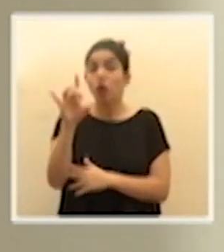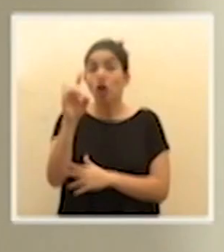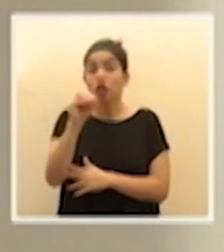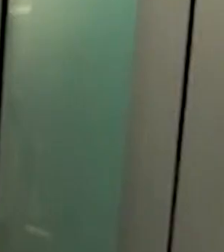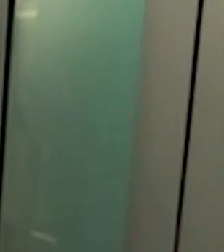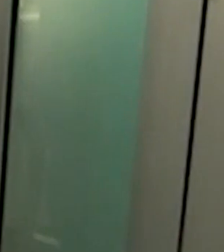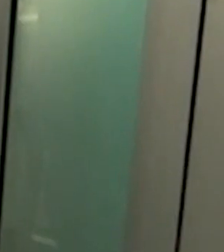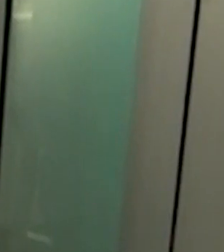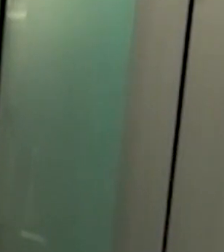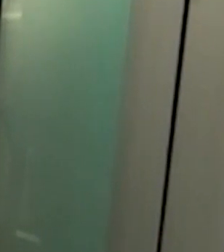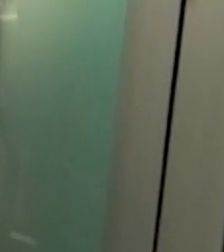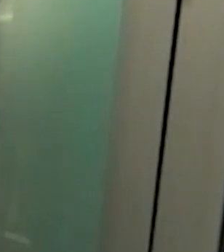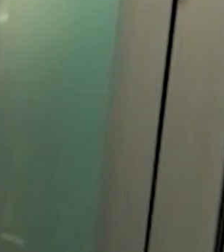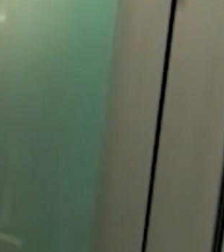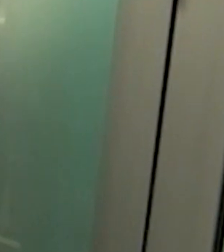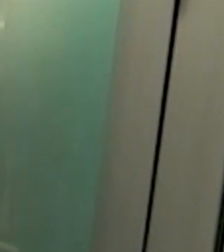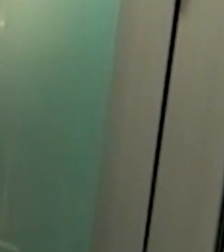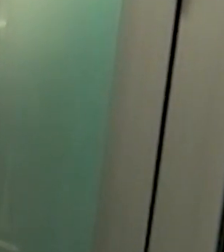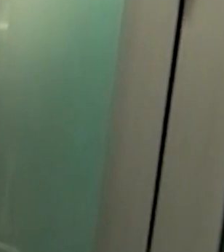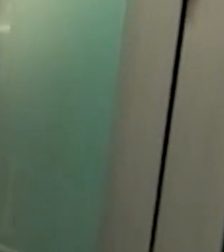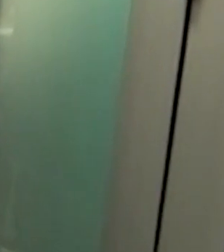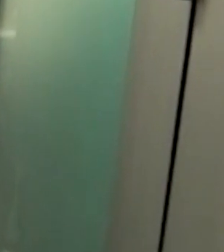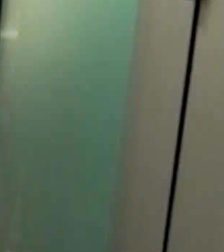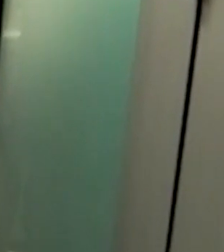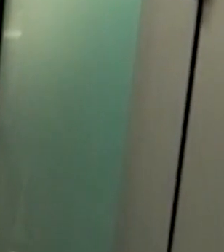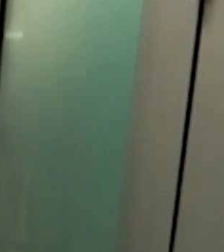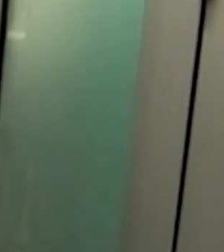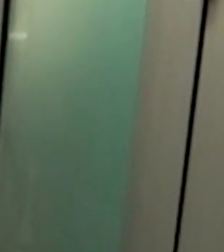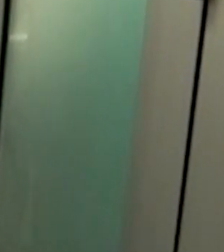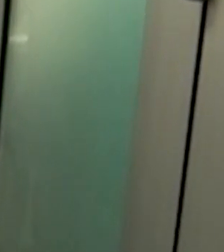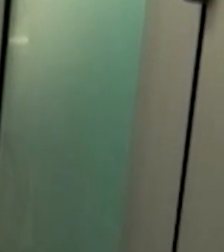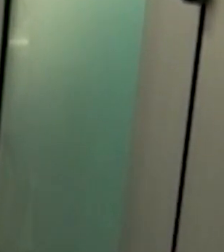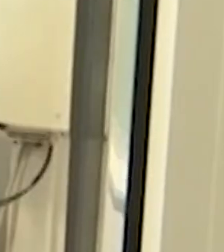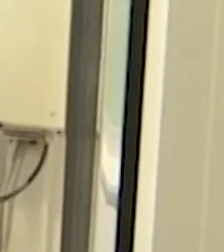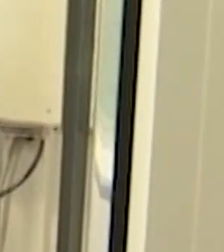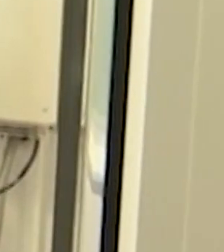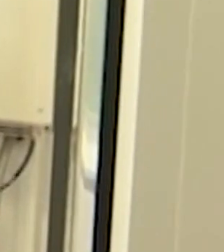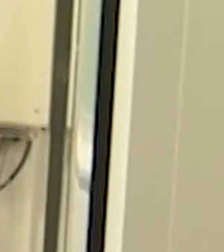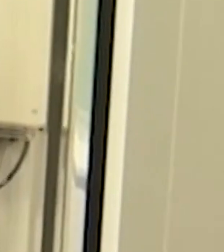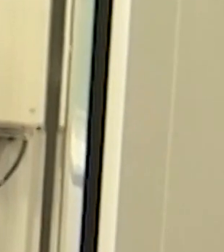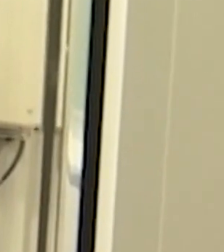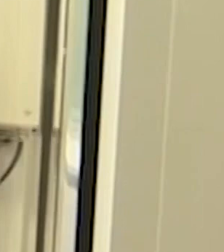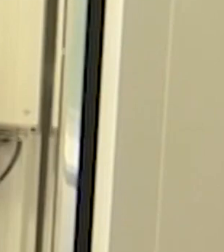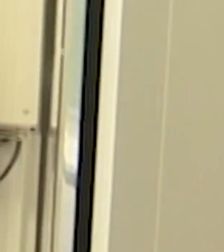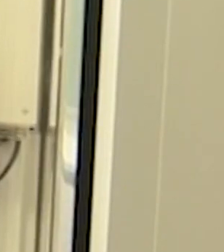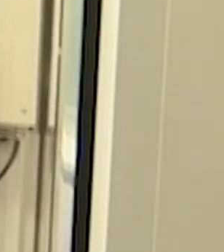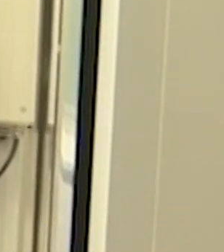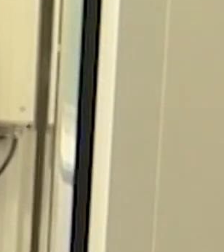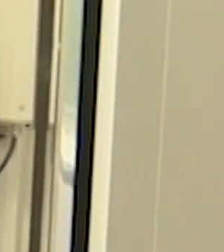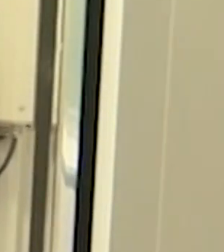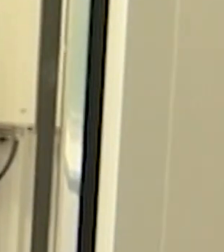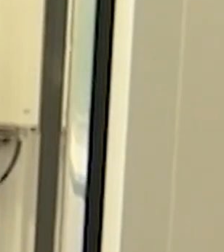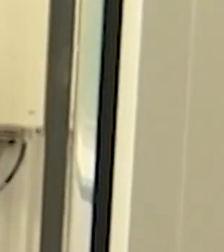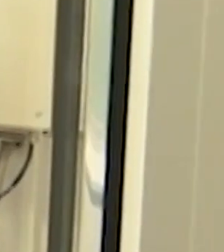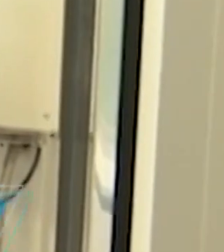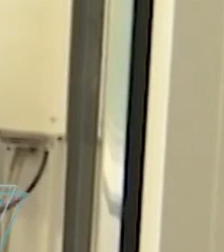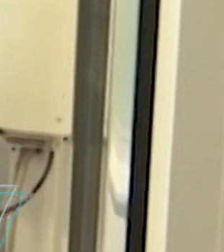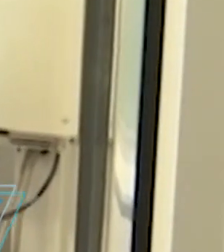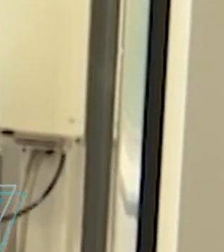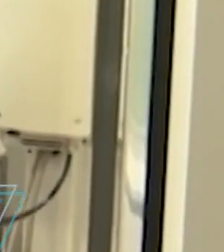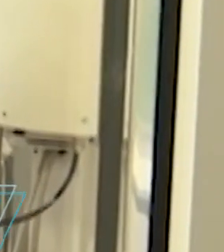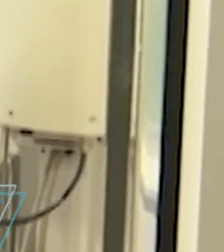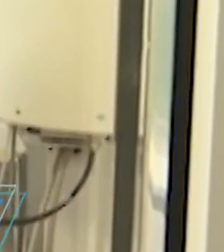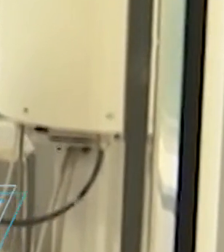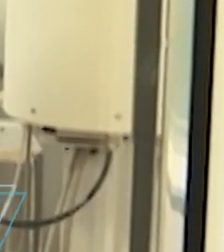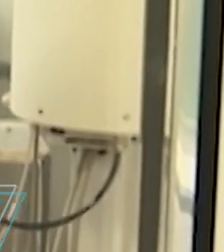36.8%, tenían. La Caja Costarricense de Seguro Social tiene 35 clínicas de cesación de fumado en sus 29 hospitales y 6 áreas de salud